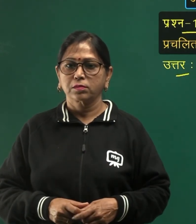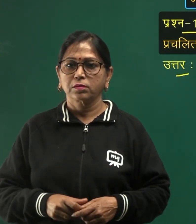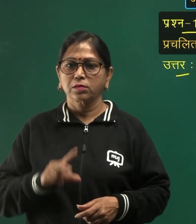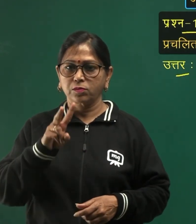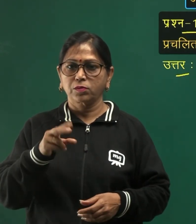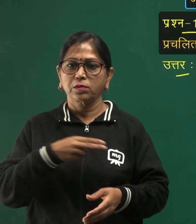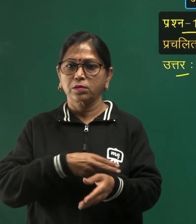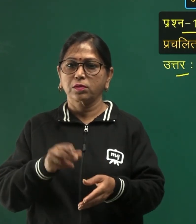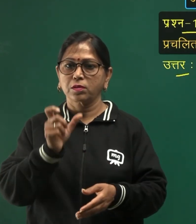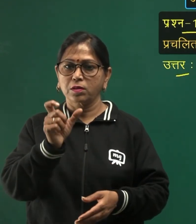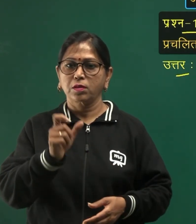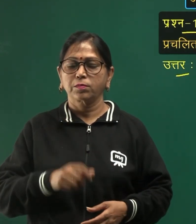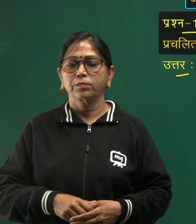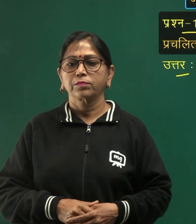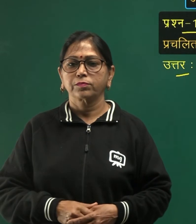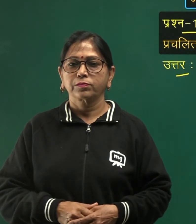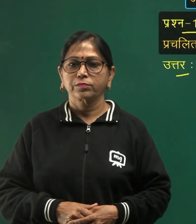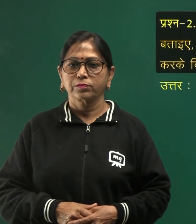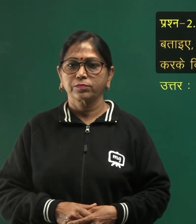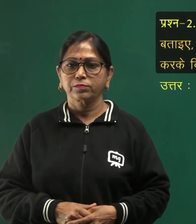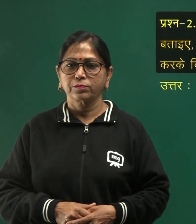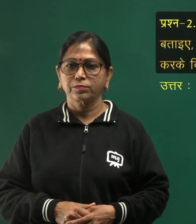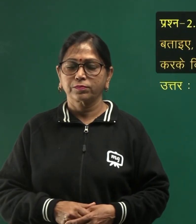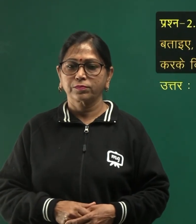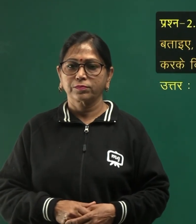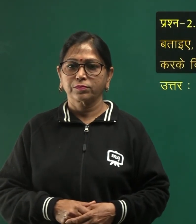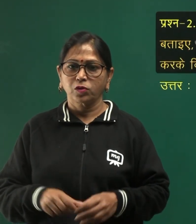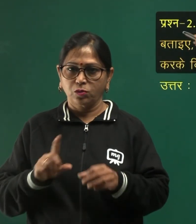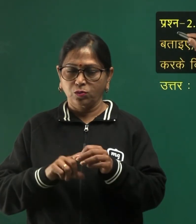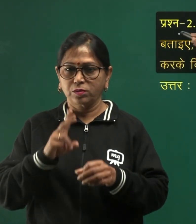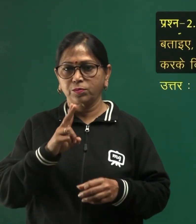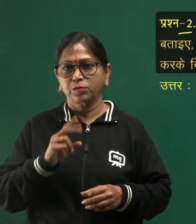उत्तर विरंजक चूर्ण